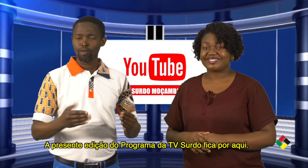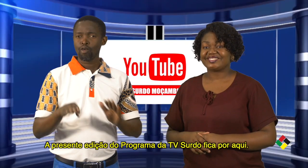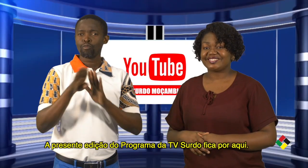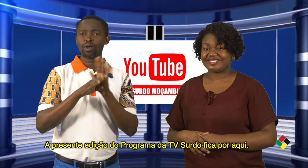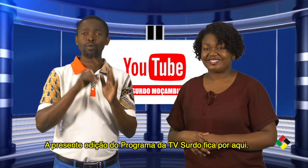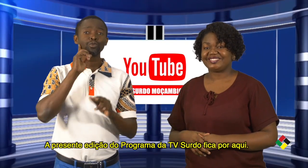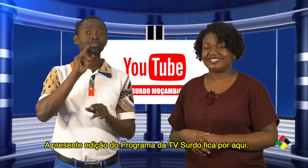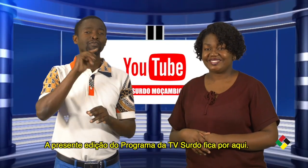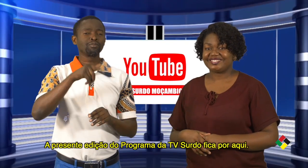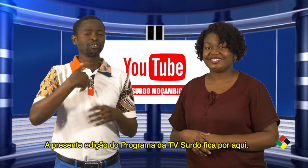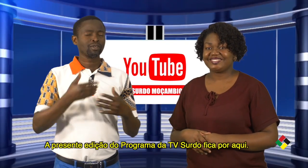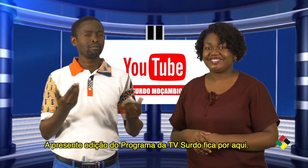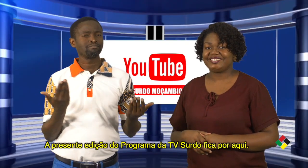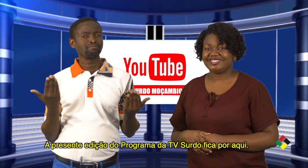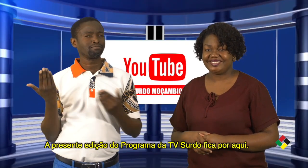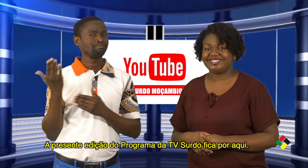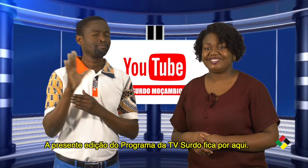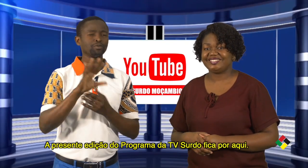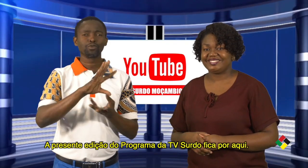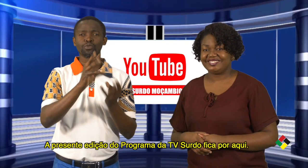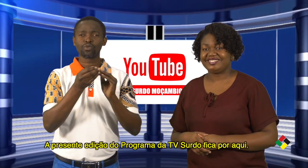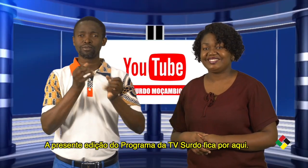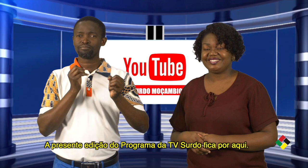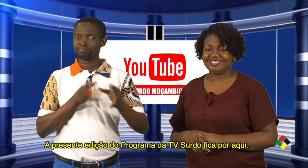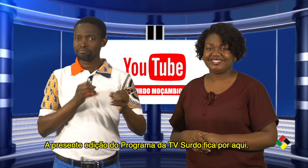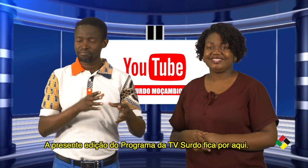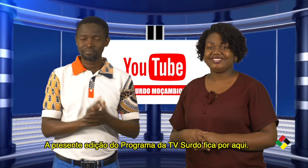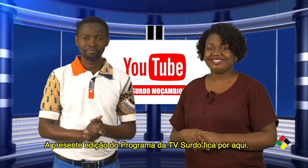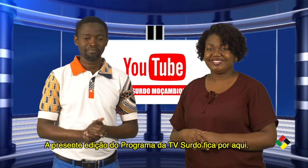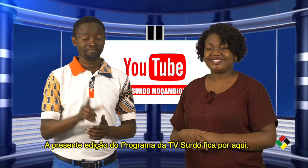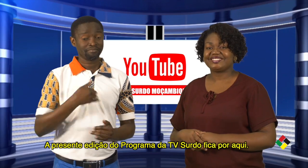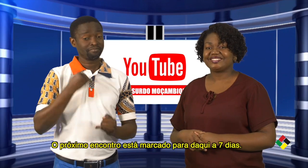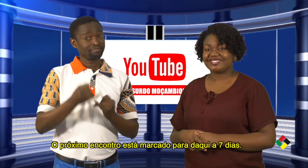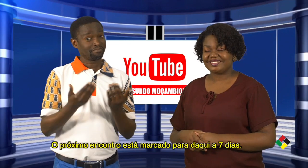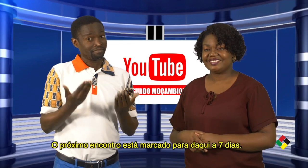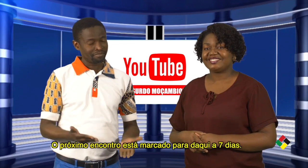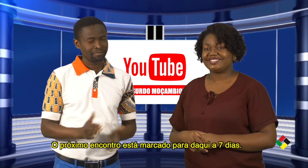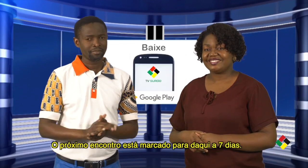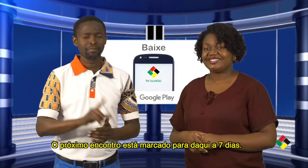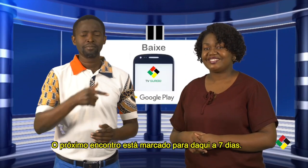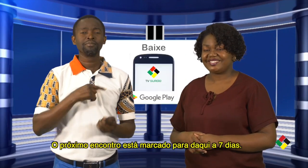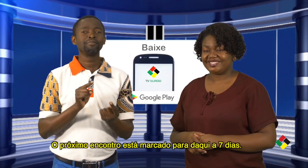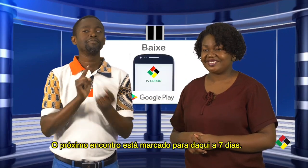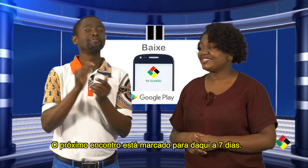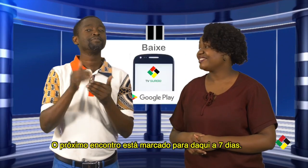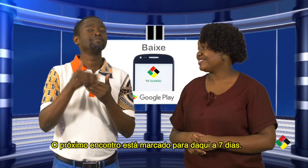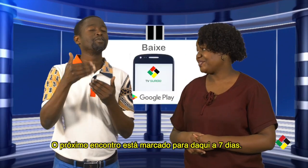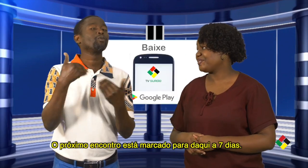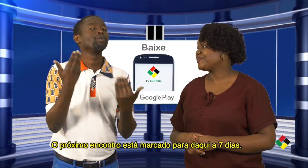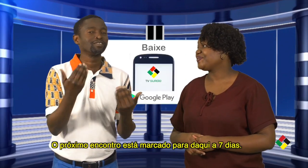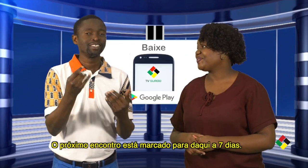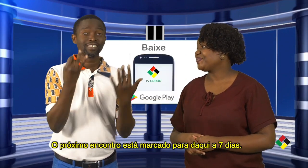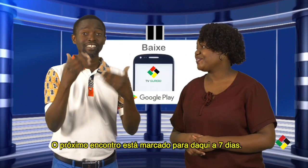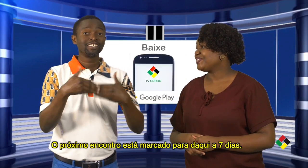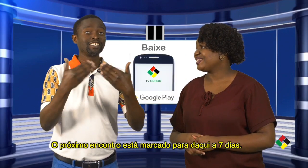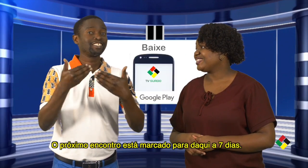A presente edição do programa da TV Surdo fica por aqui. Próximo encontro está marcado para daqui a